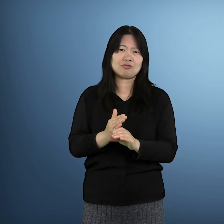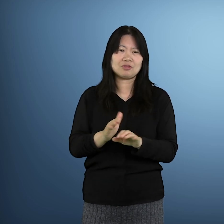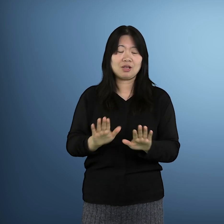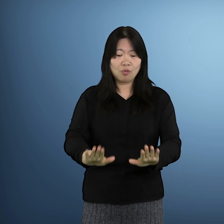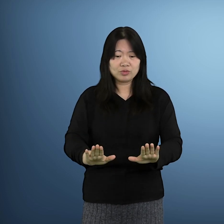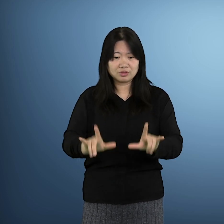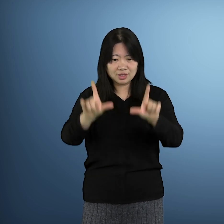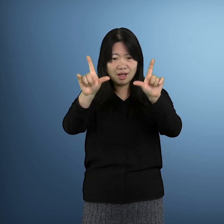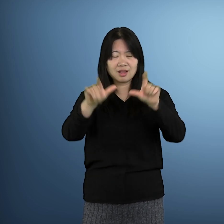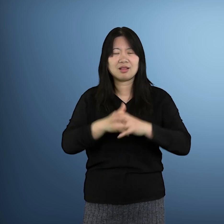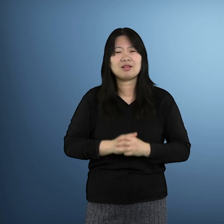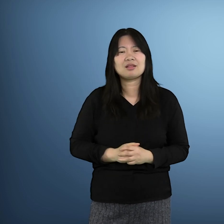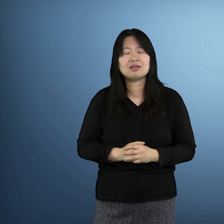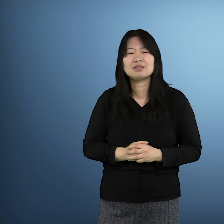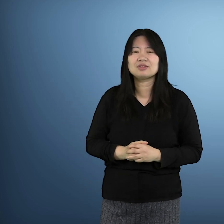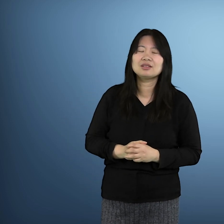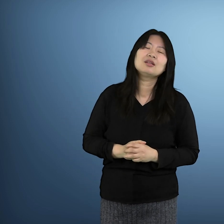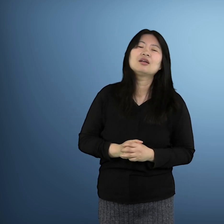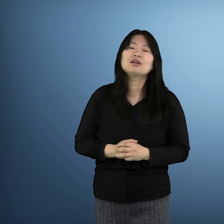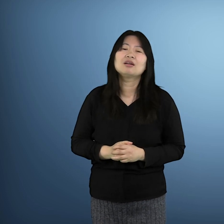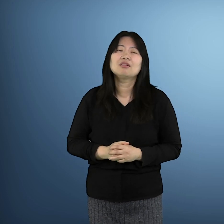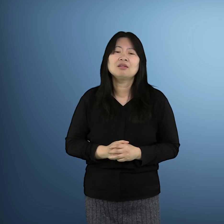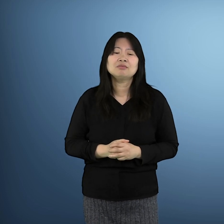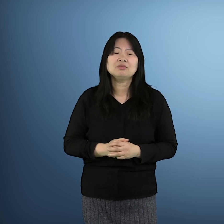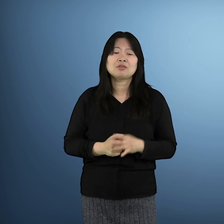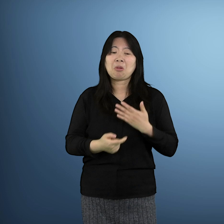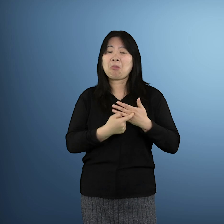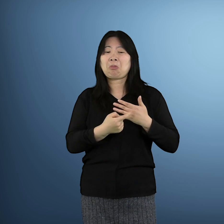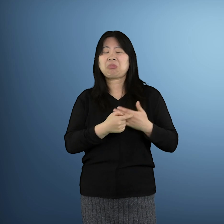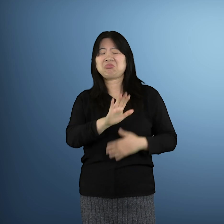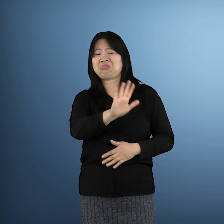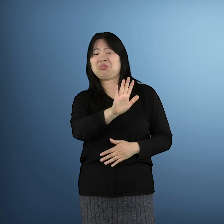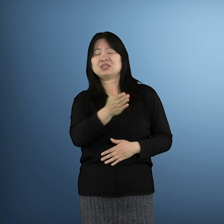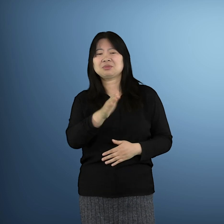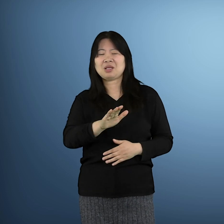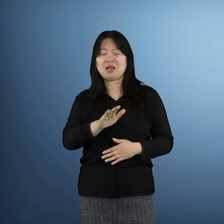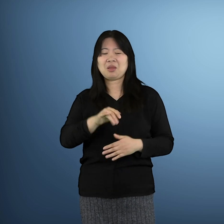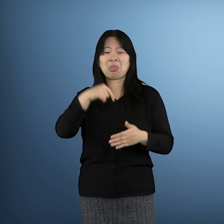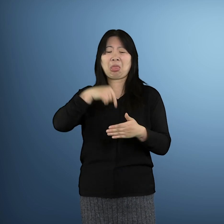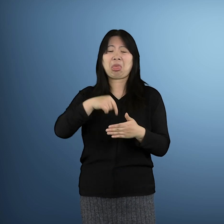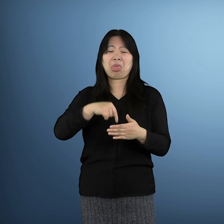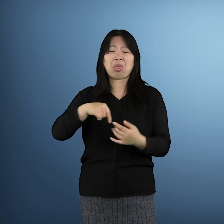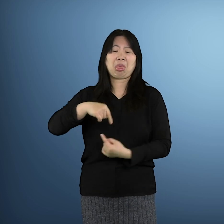그런데 오늘날에는 그렇게 노골적으로는 하지 않지만 교묘하게 하죠.